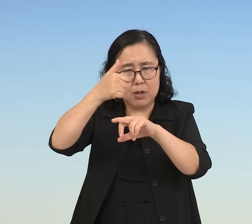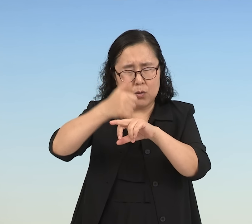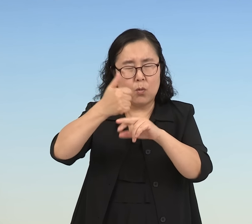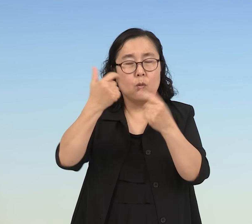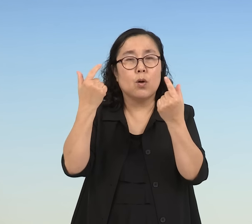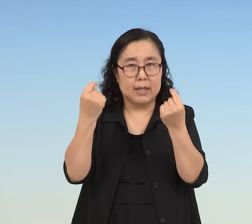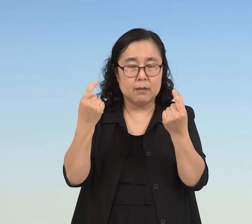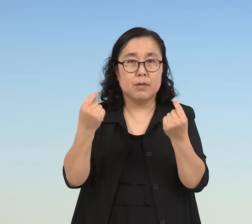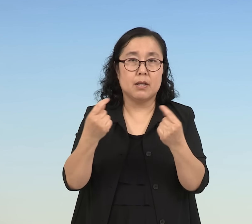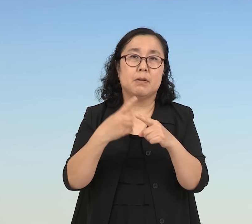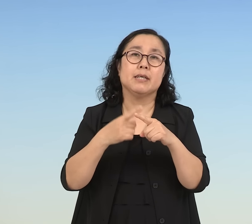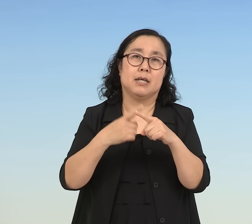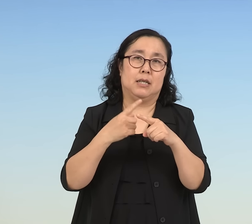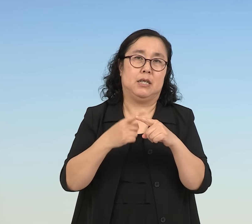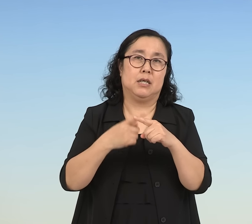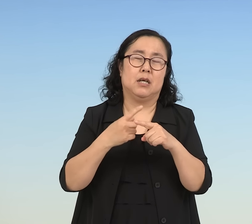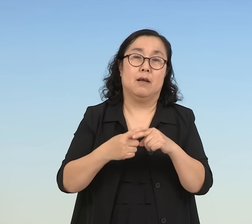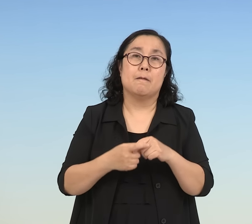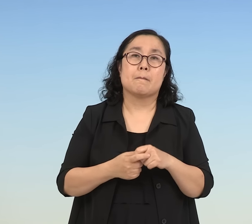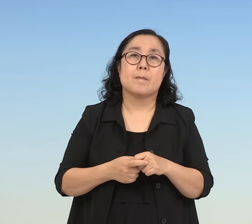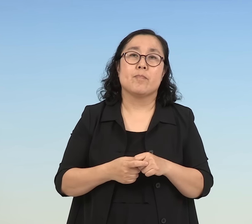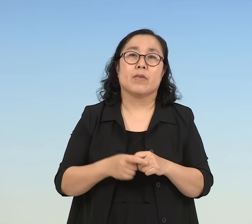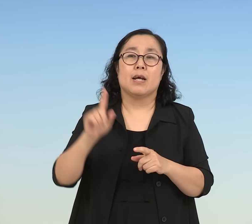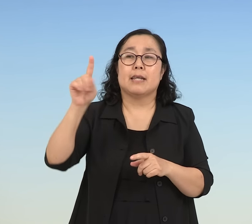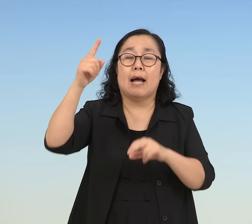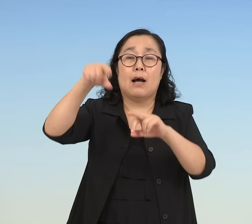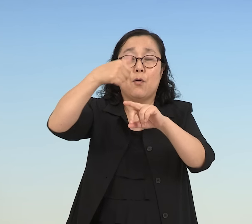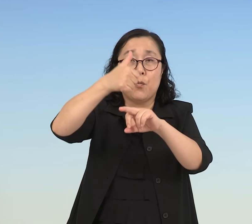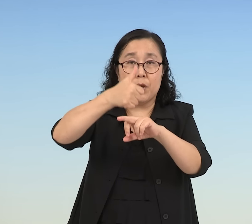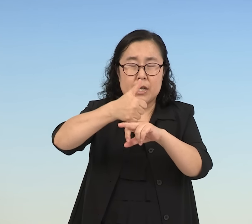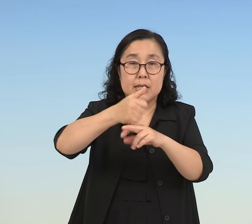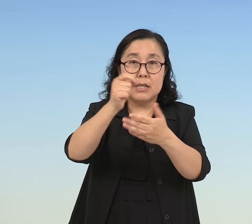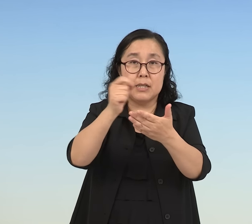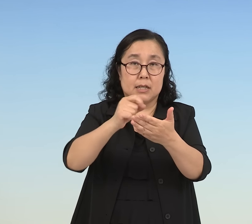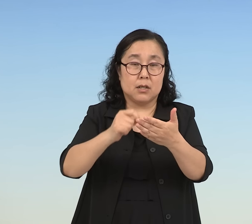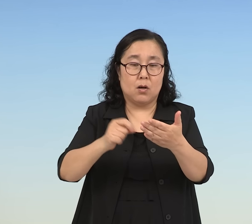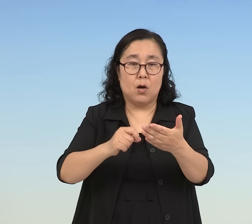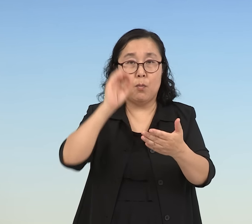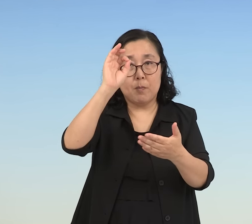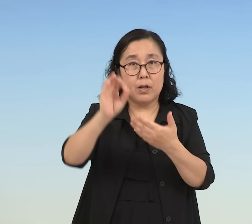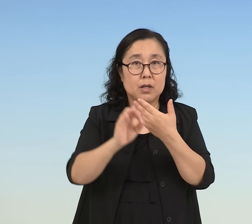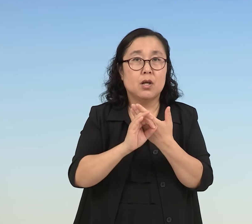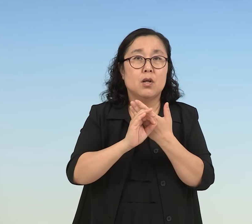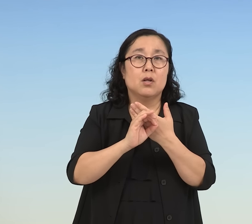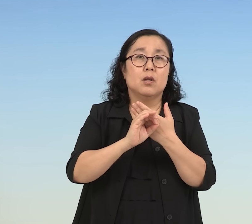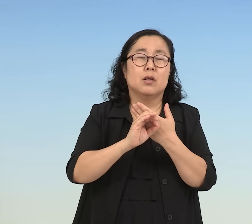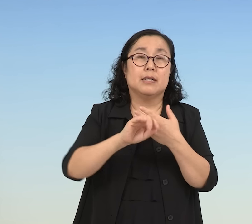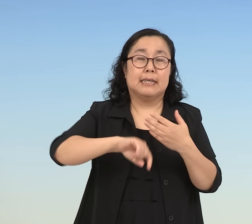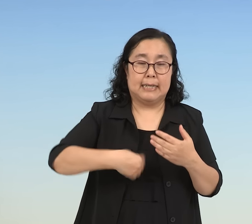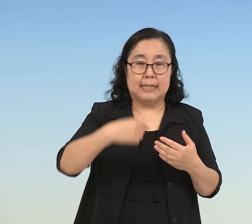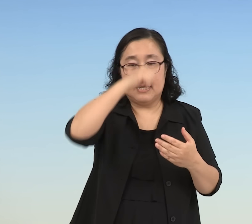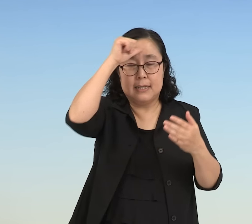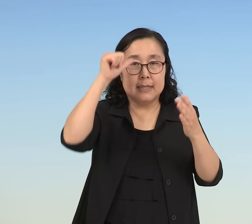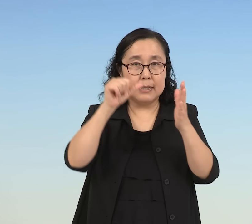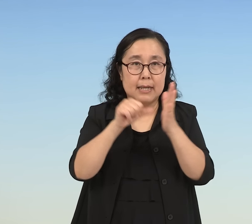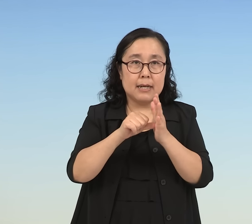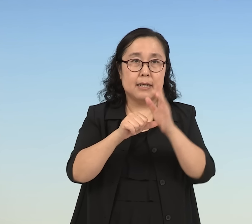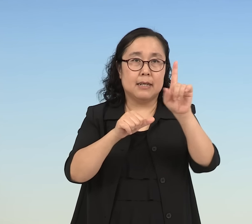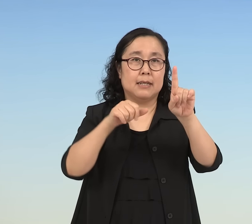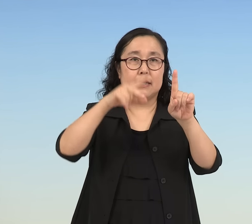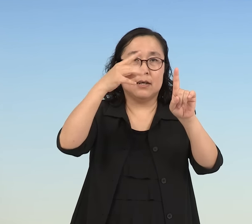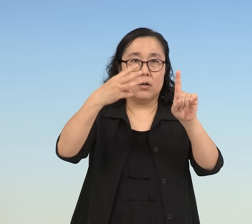다윗도 똑같습니다. 아까 인용해드렸던 다윗이 쓴 시편 23편 그가 자기 인생을 딱